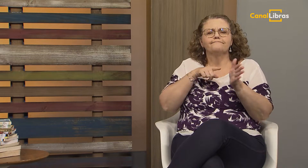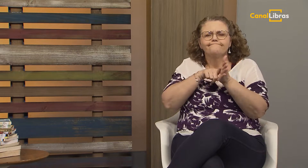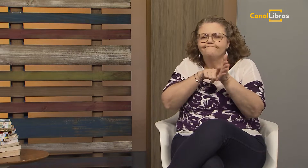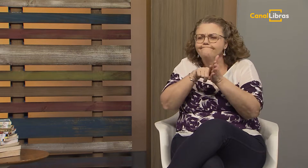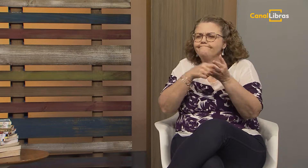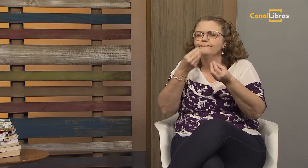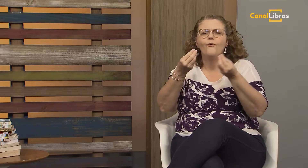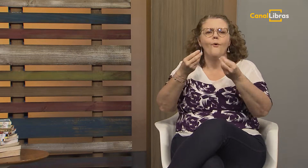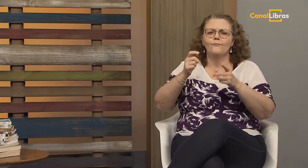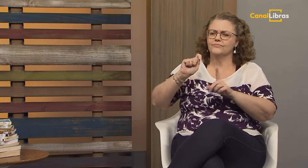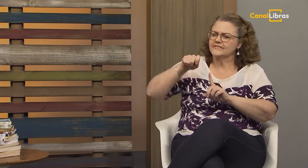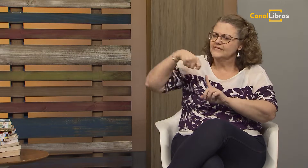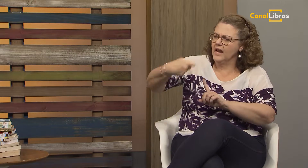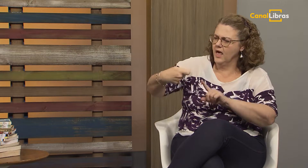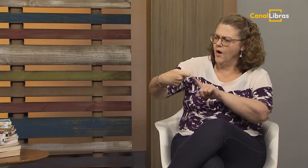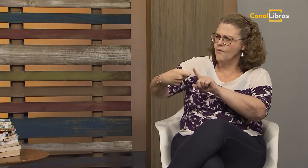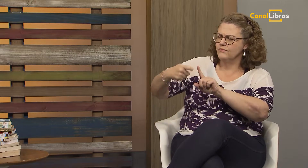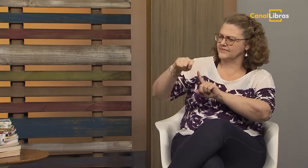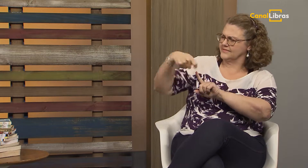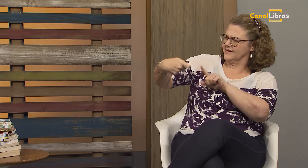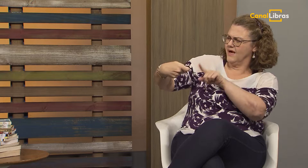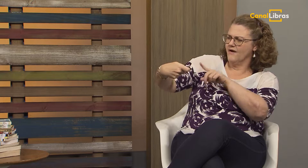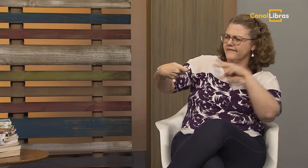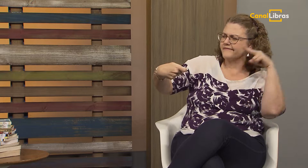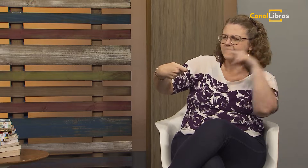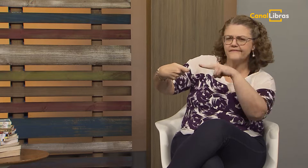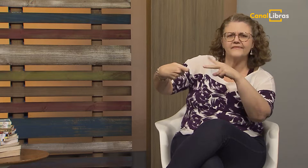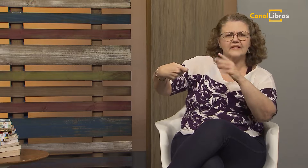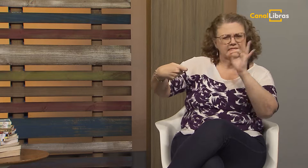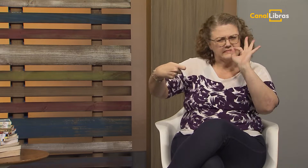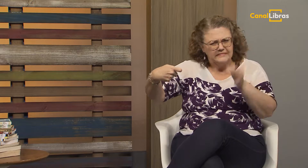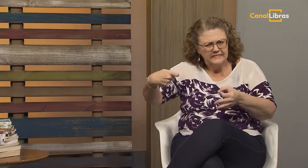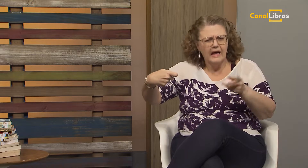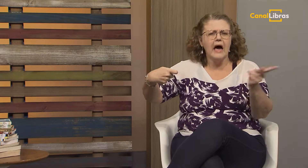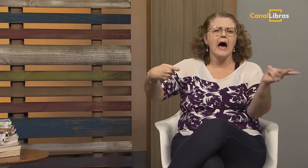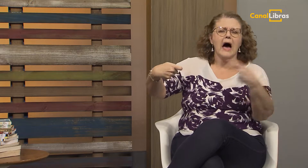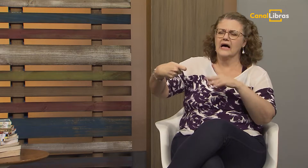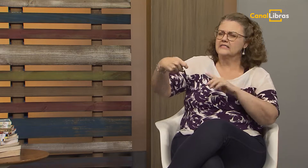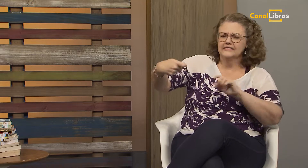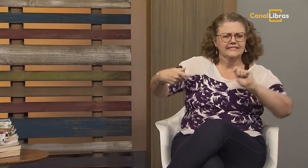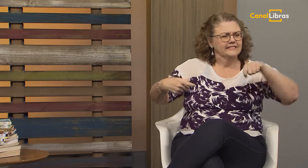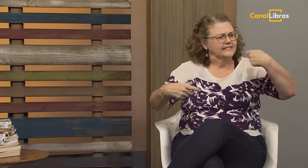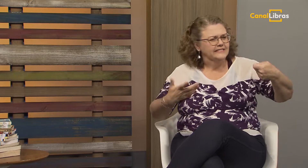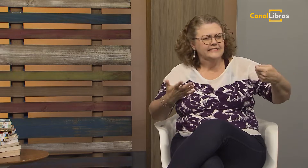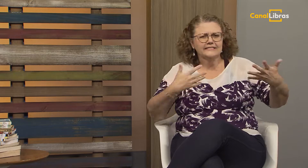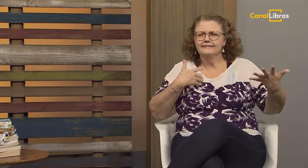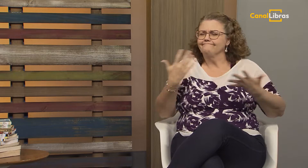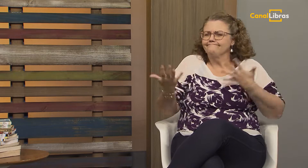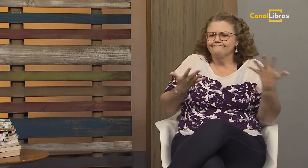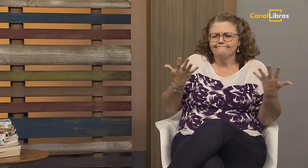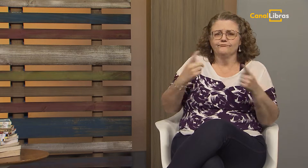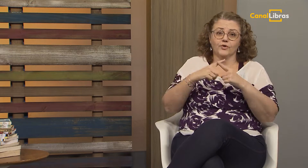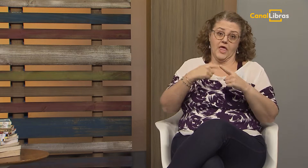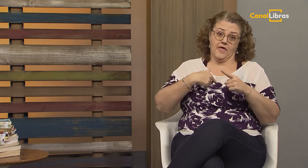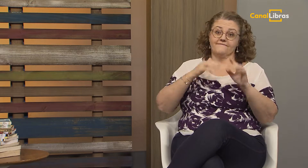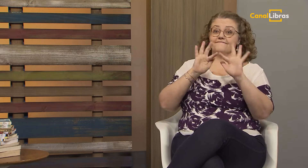A minha pesquisa está relacionada à língua de sinais no âmbito da validação e reconhecimento dos respectivos sinais. Minha família